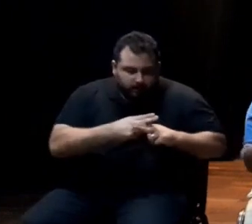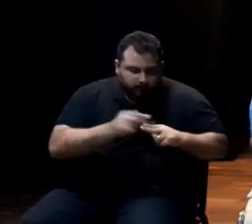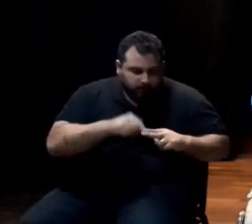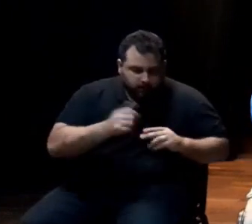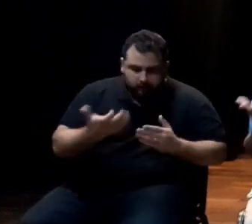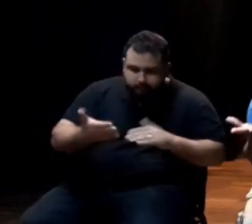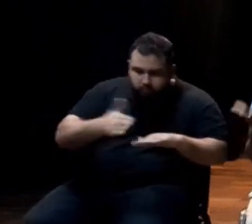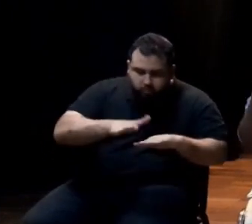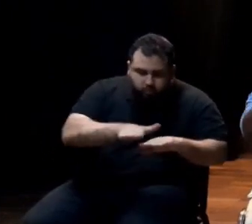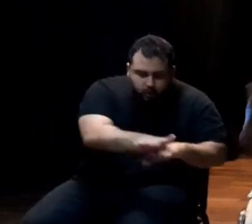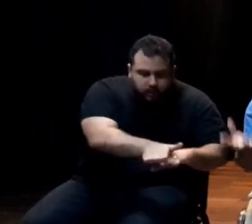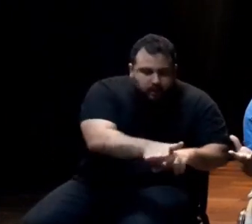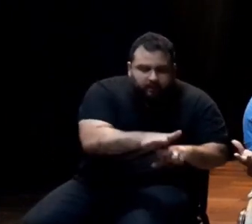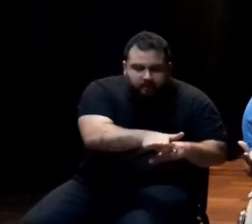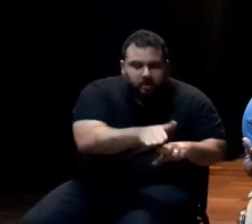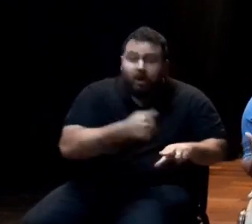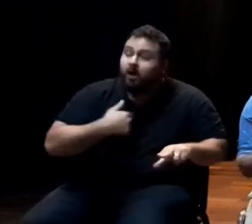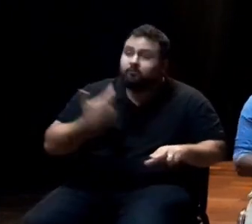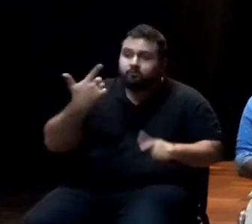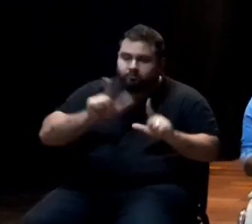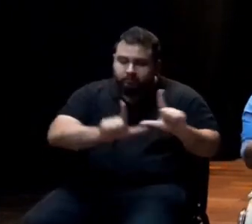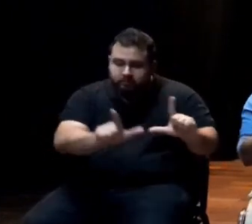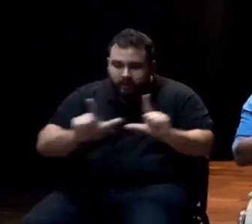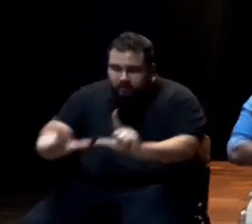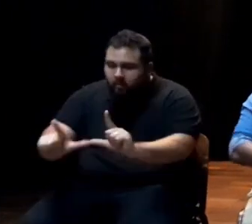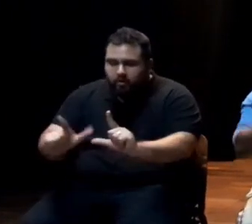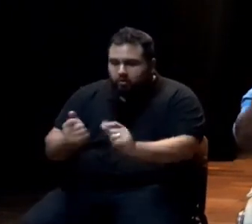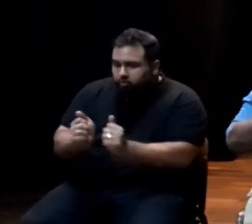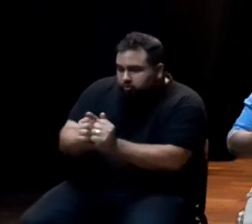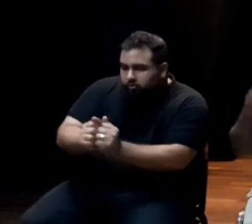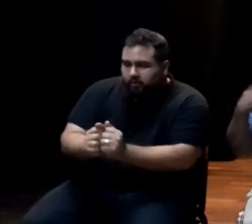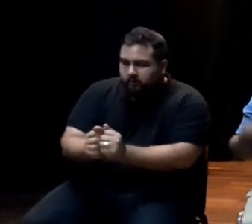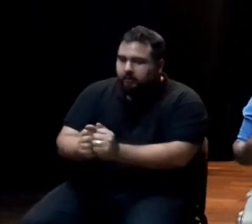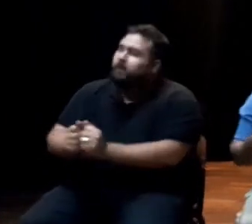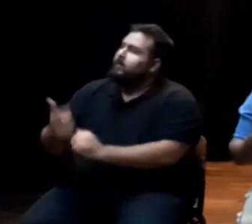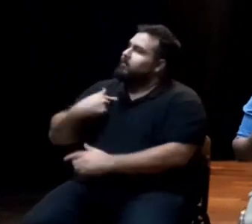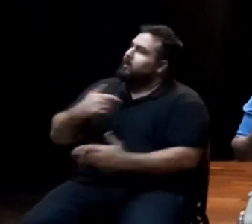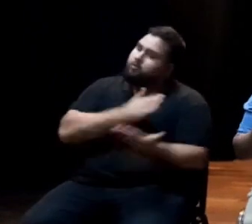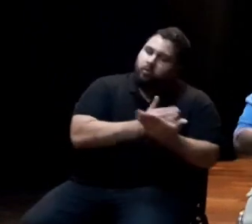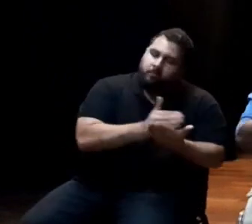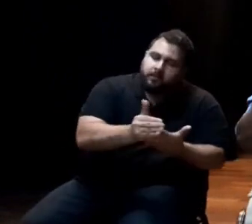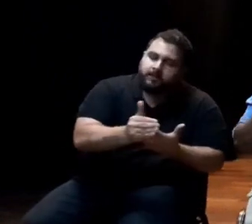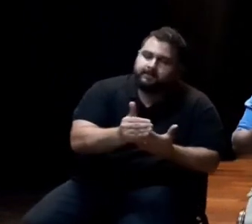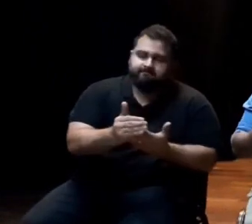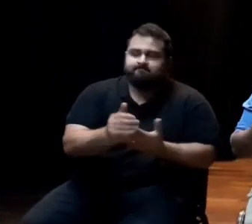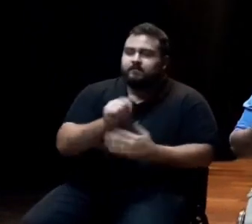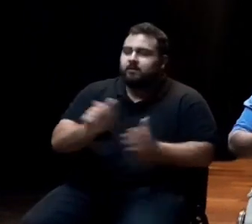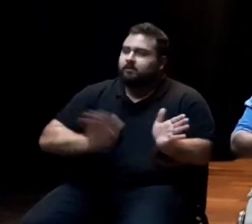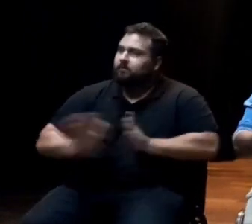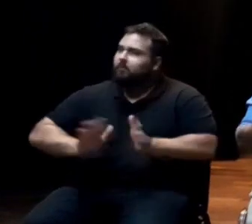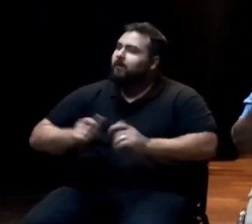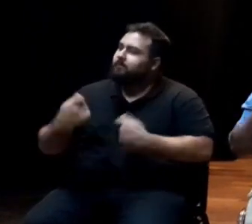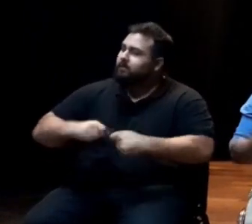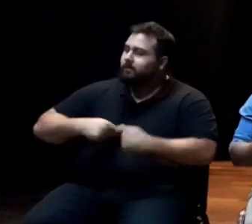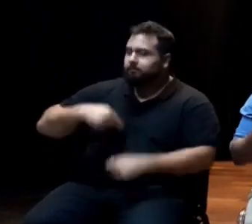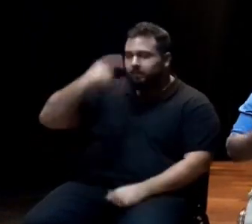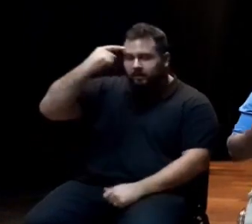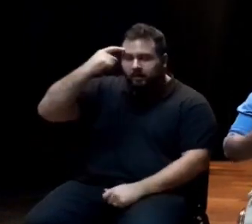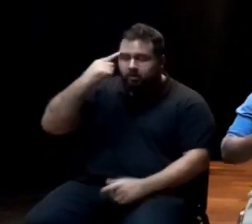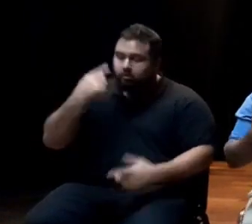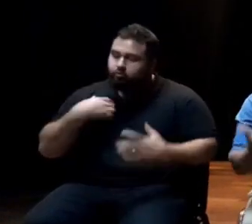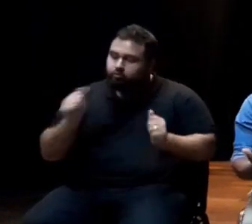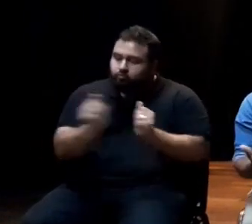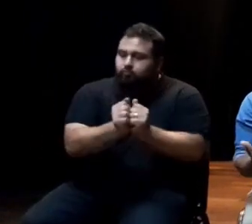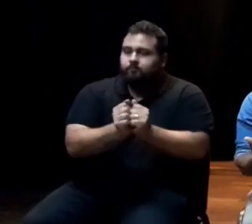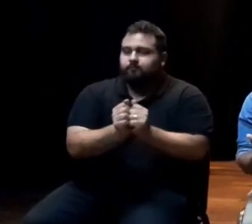E aí eu não consigo colocar o intérprete dentro desse quadro. Então, por isso que eu tenho que estar desde o início. A acessibilidade, ela tem que ser pensada junta,